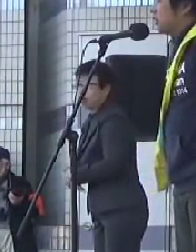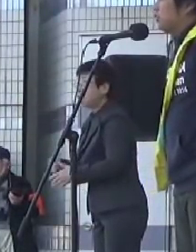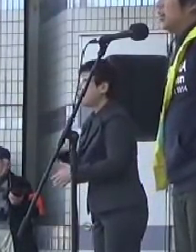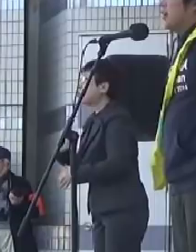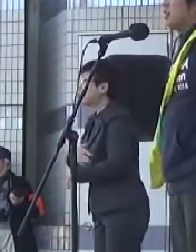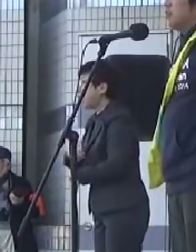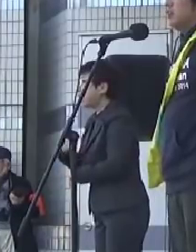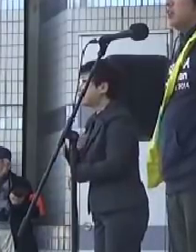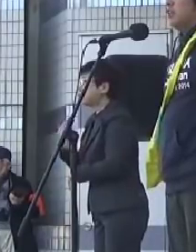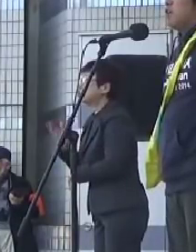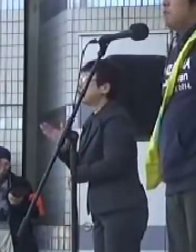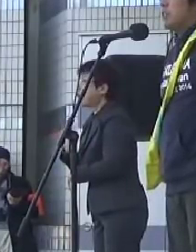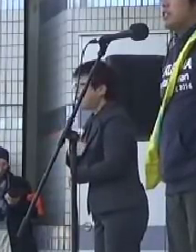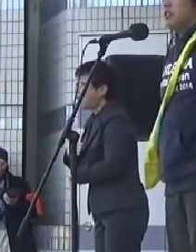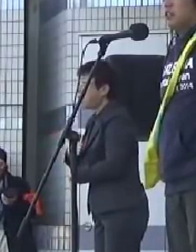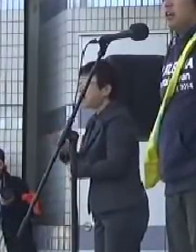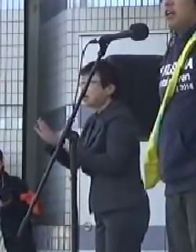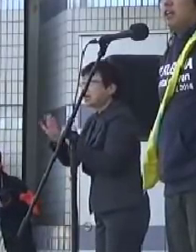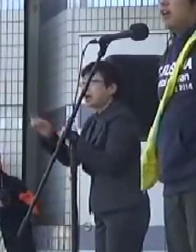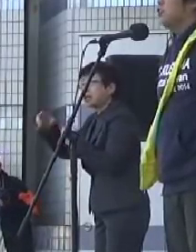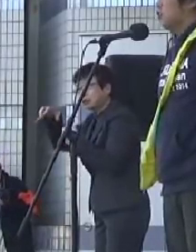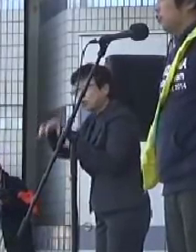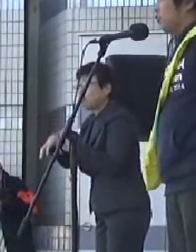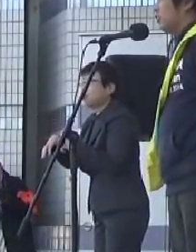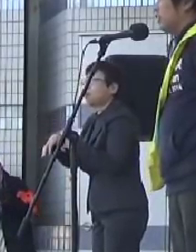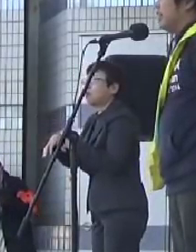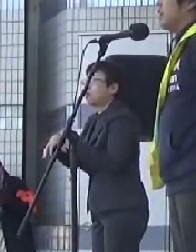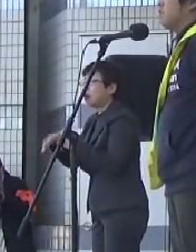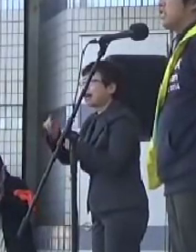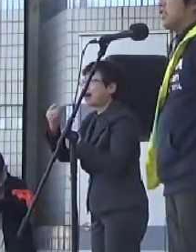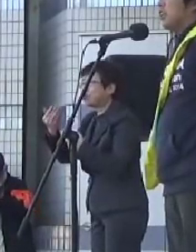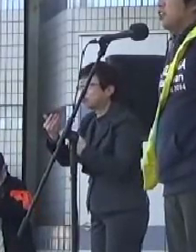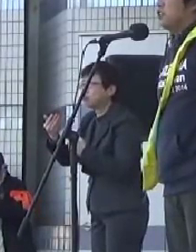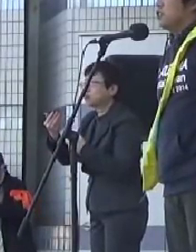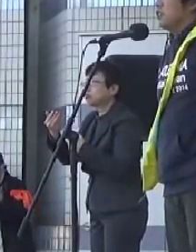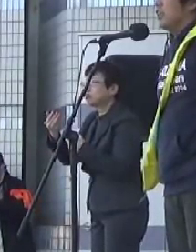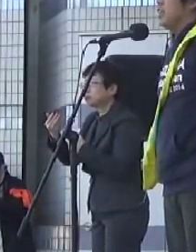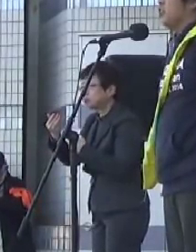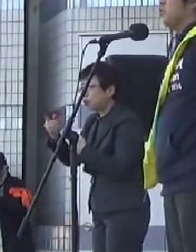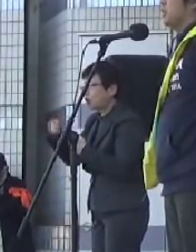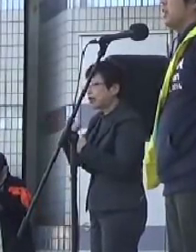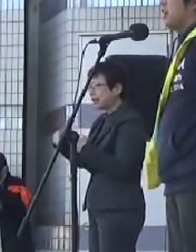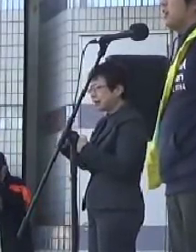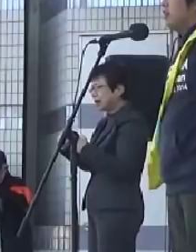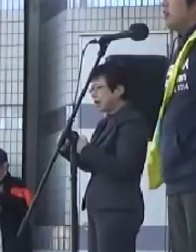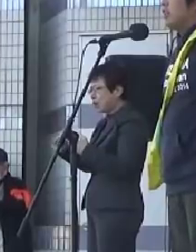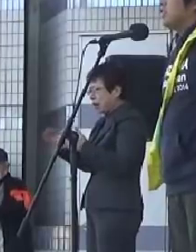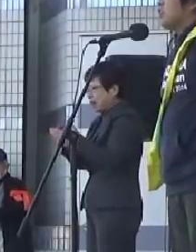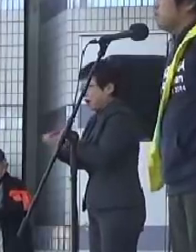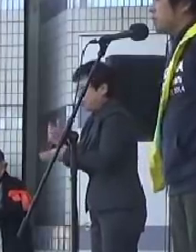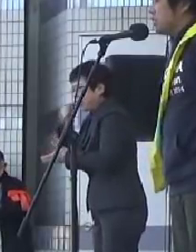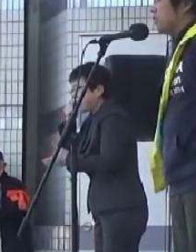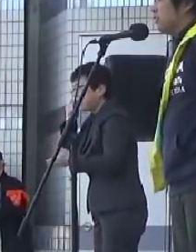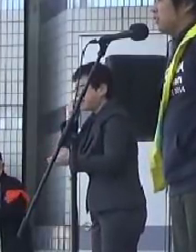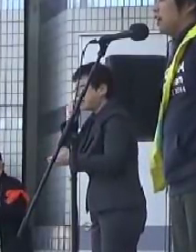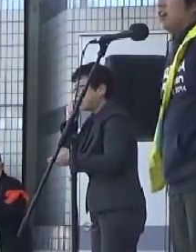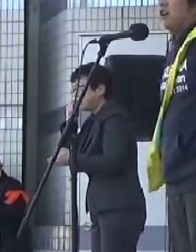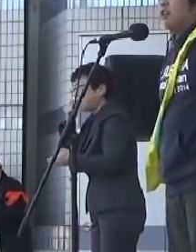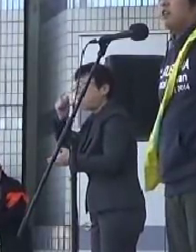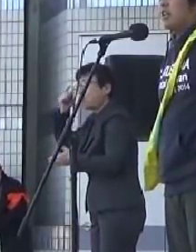僕は事故から原発、核と人間は絶対共存できないと思って脱原